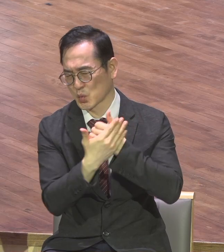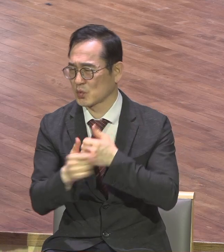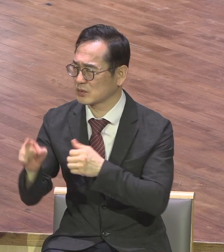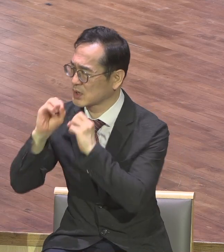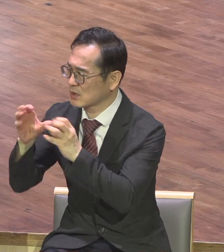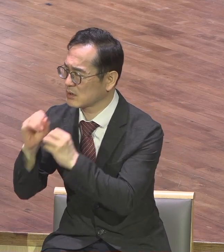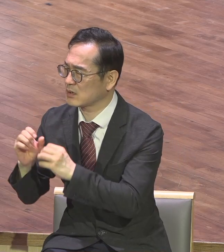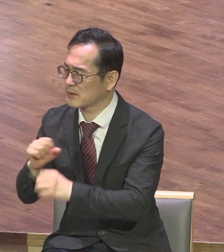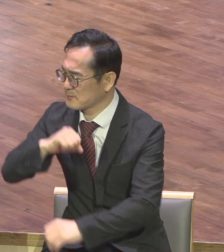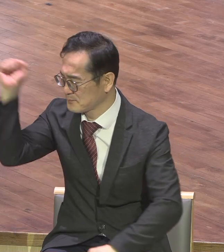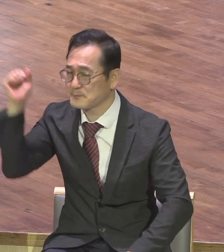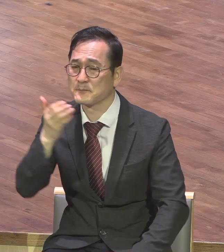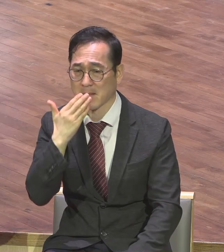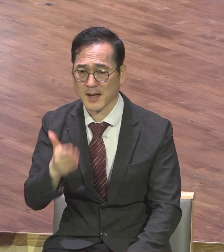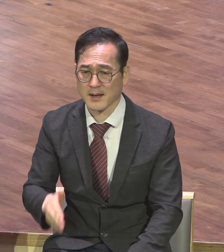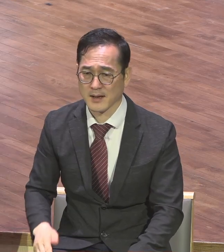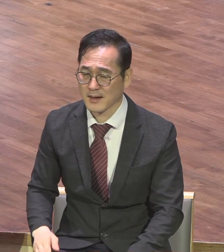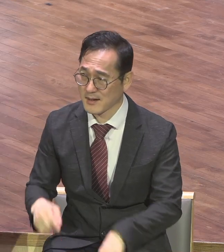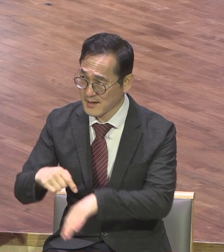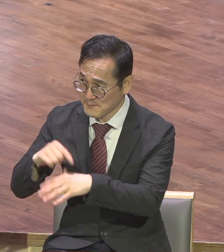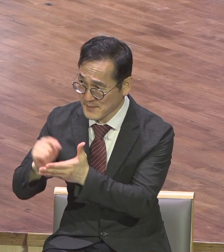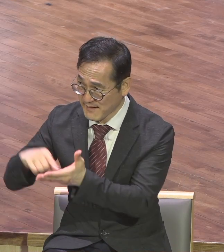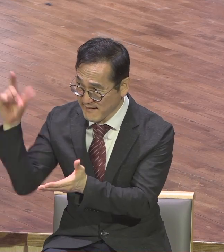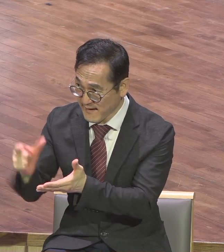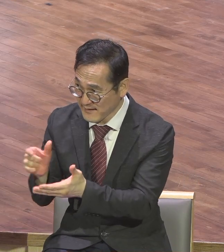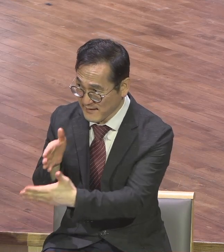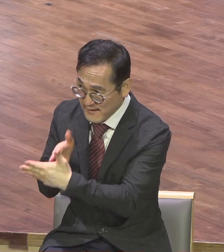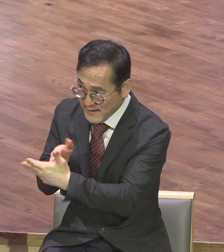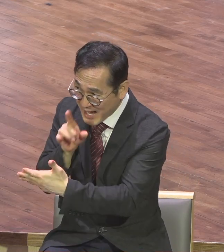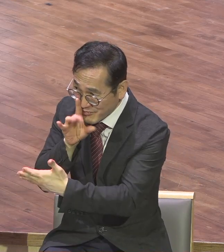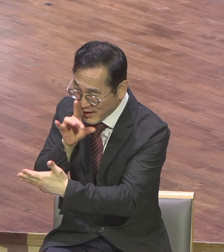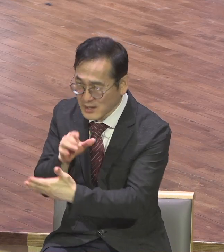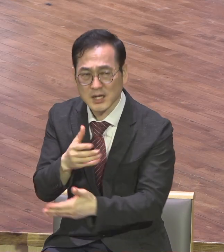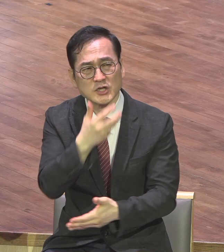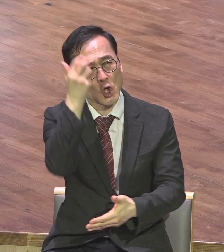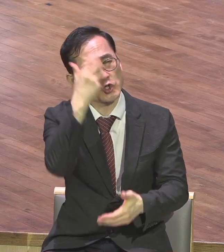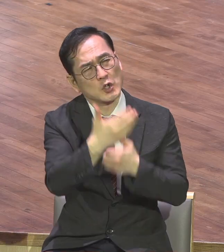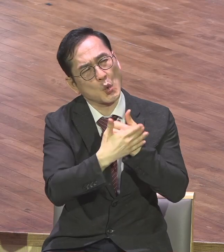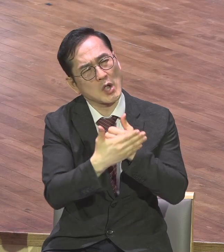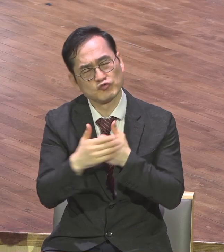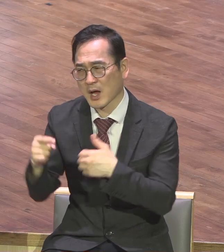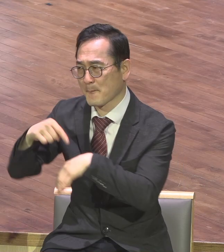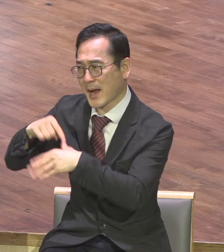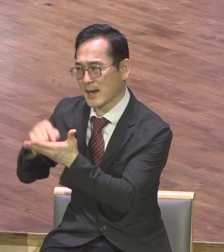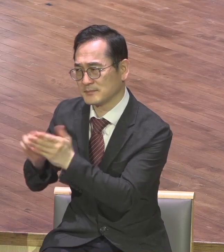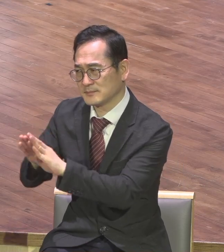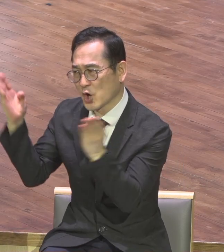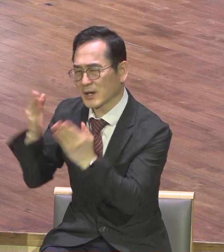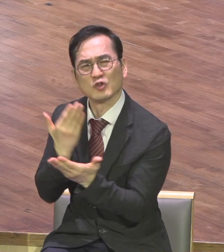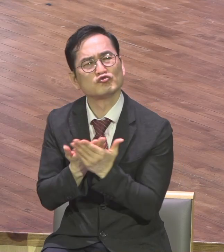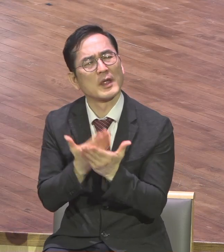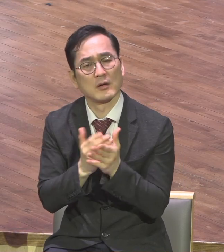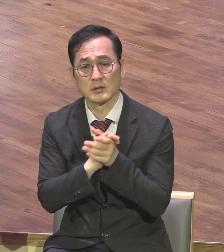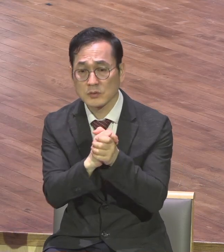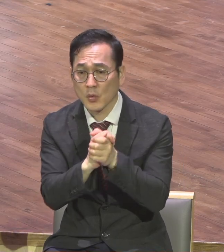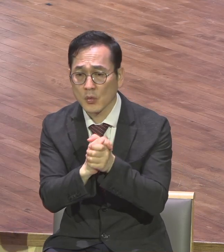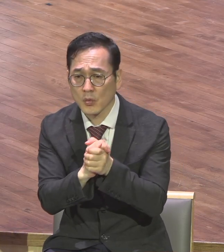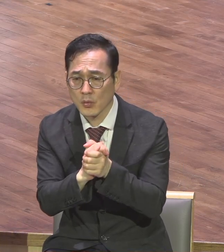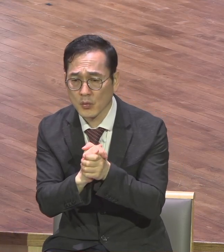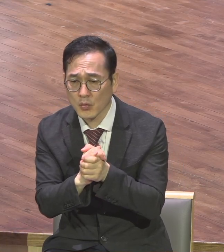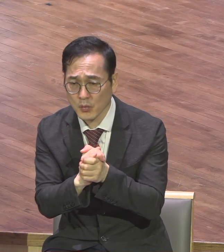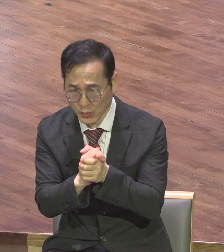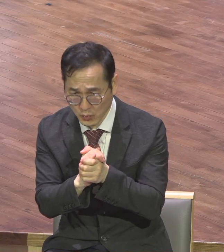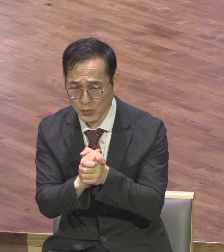바위 같은 저 굳은 마음을 주의 성령께서 내가 말할 때에 깨주시옵소서. 그래서 이런